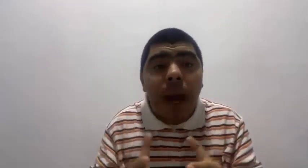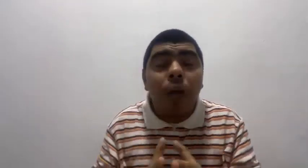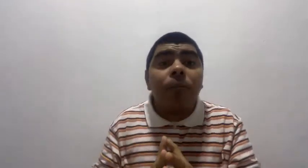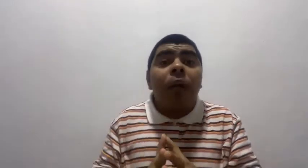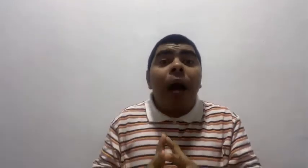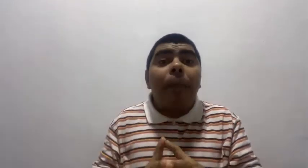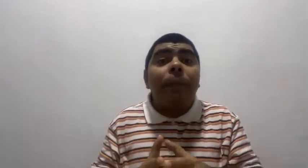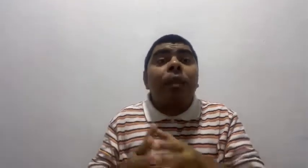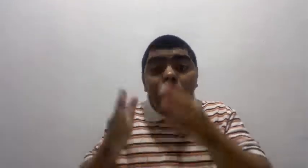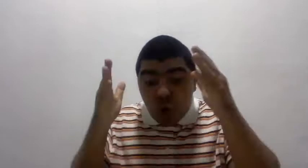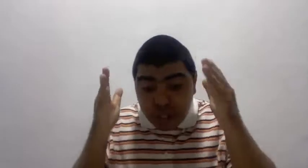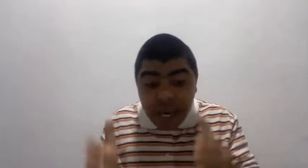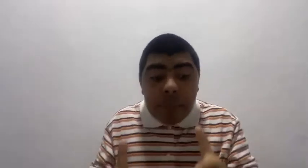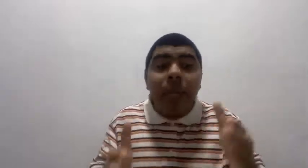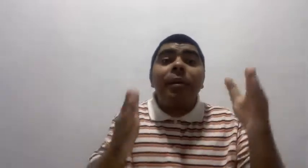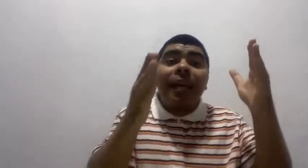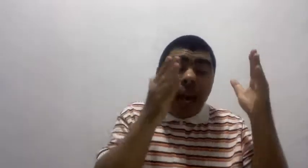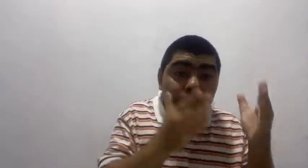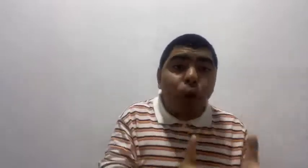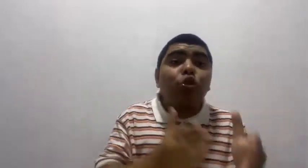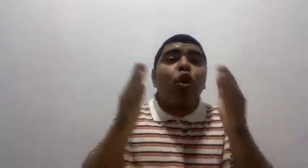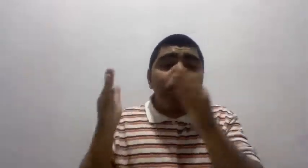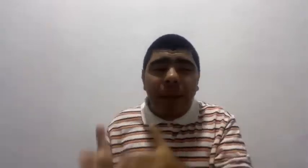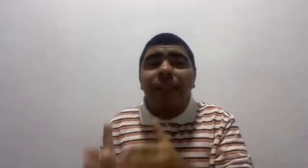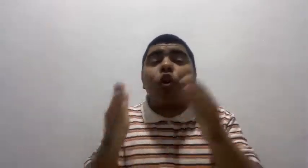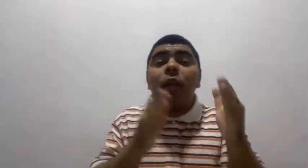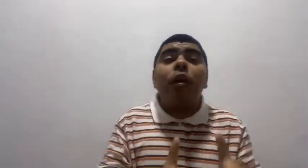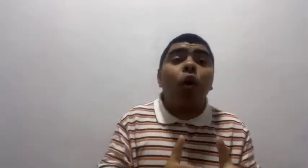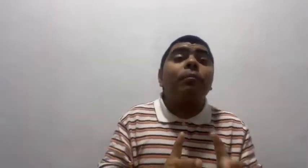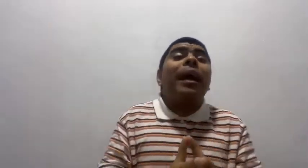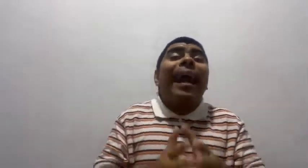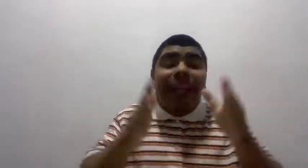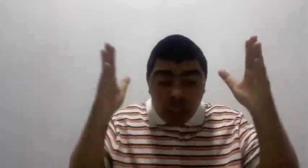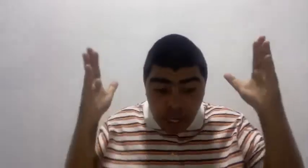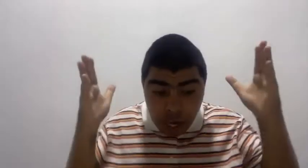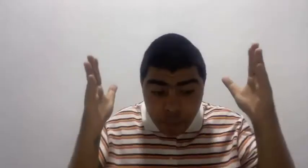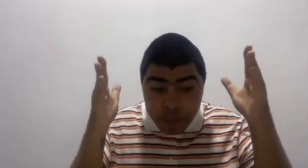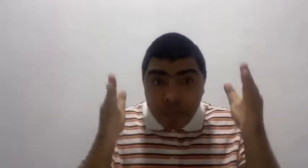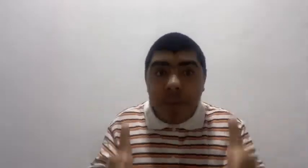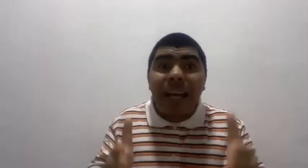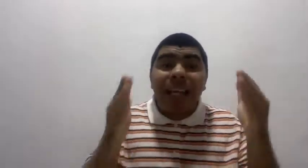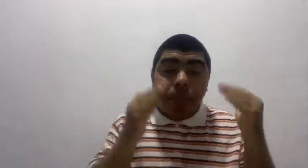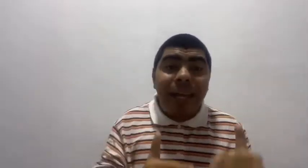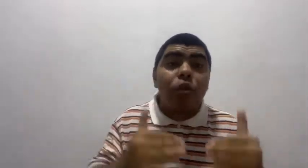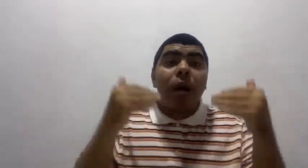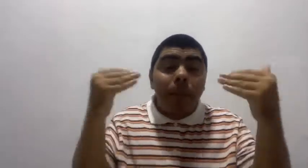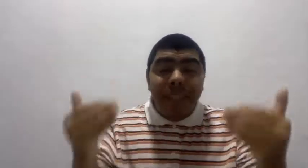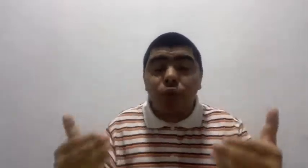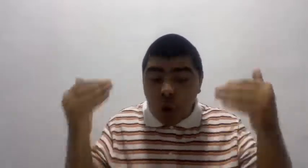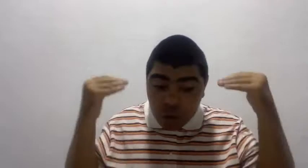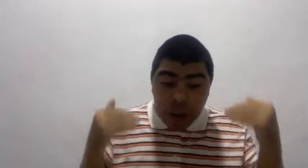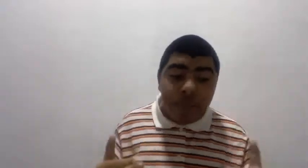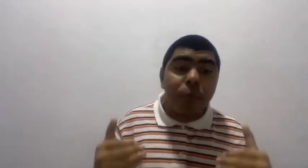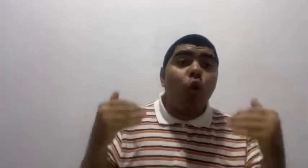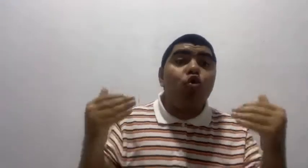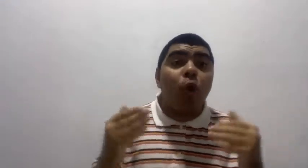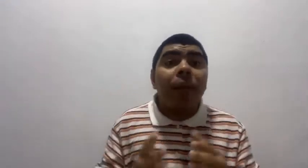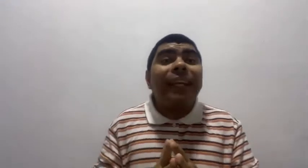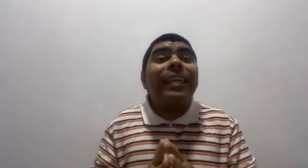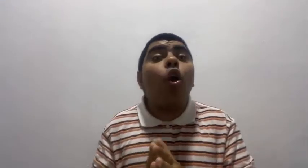hermano. Amén. Porque la Biblia y el apóstol Pedro dijo, amén, primera de Pedro, capítulo, amén, 1, dijo